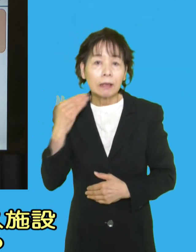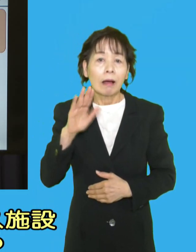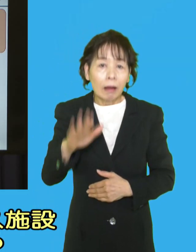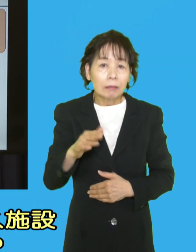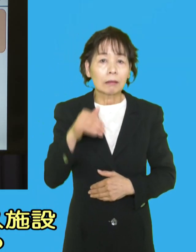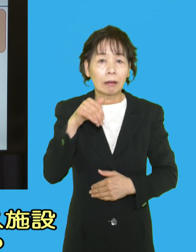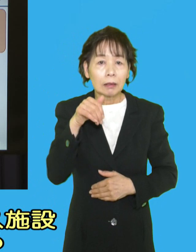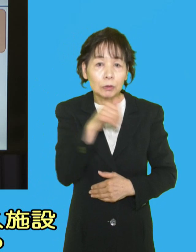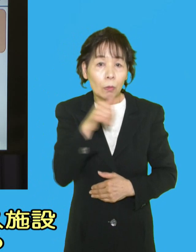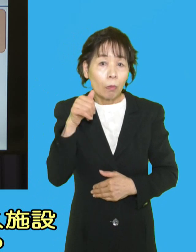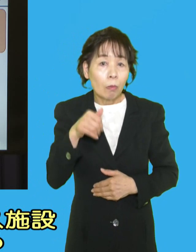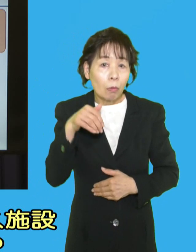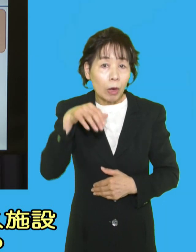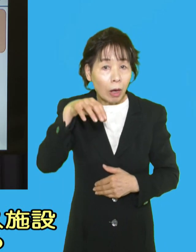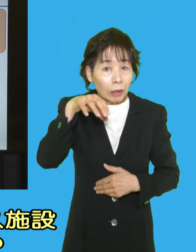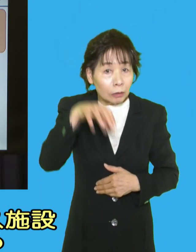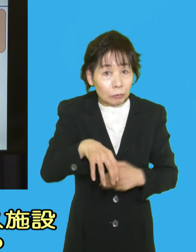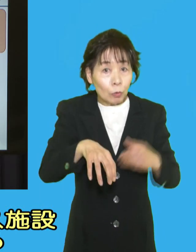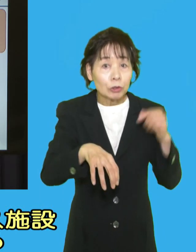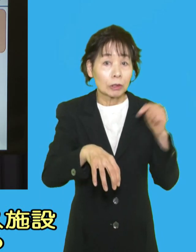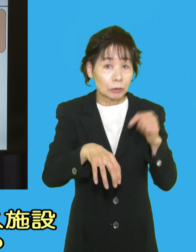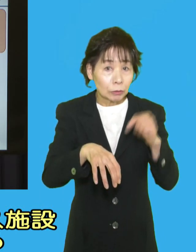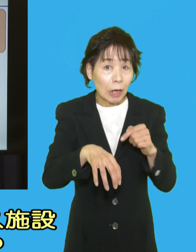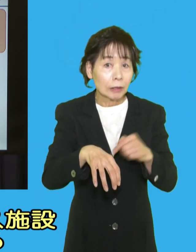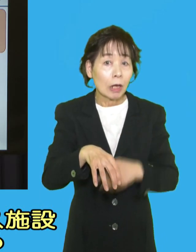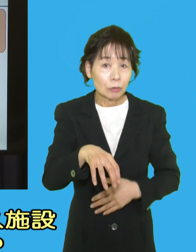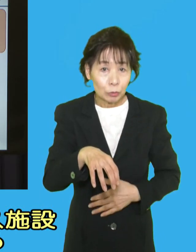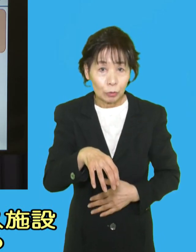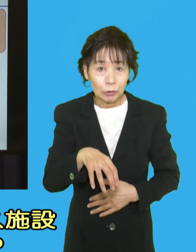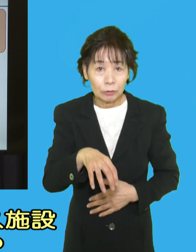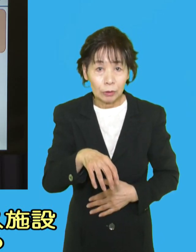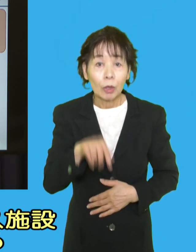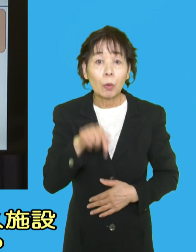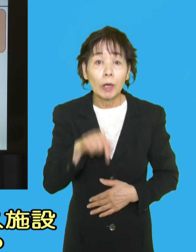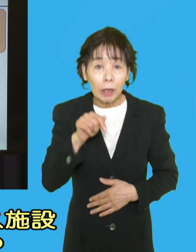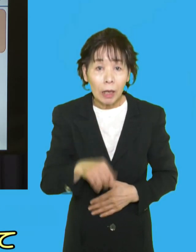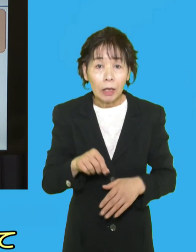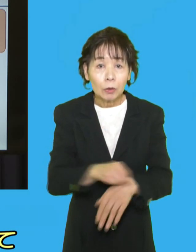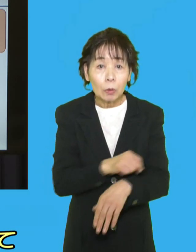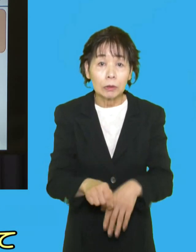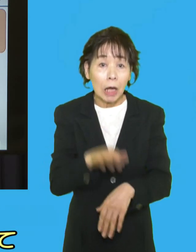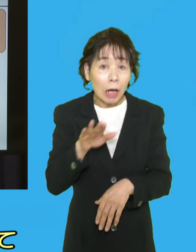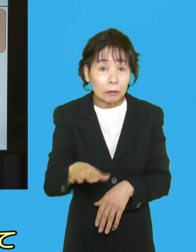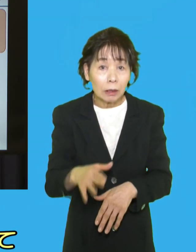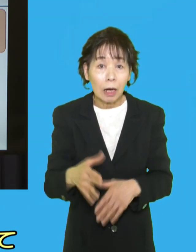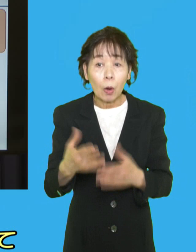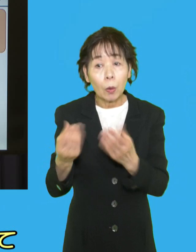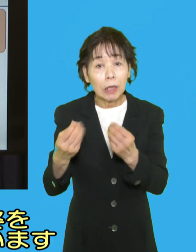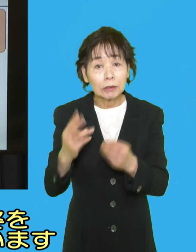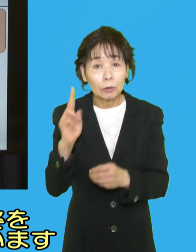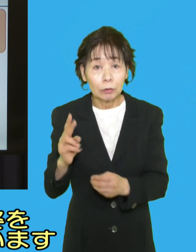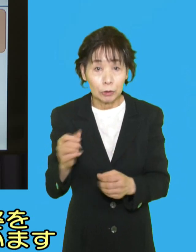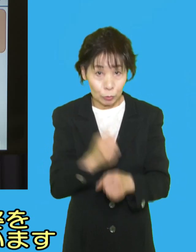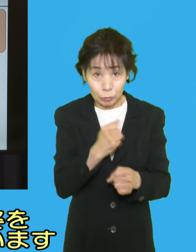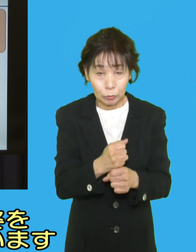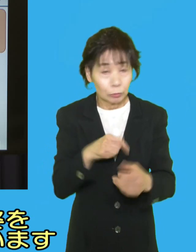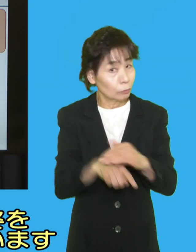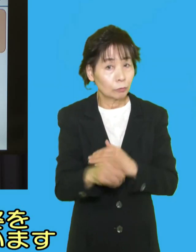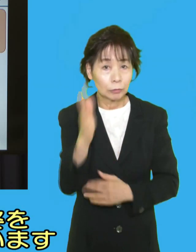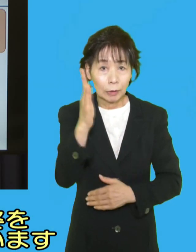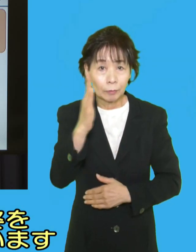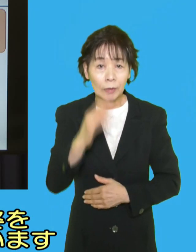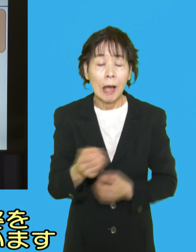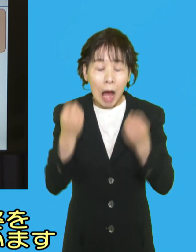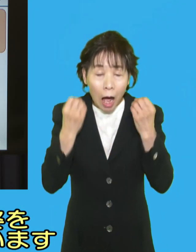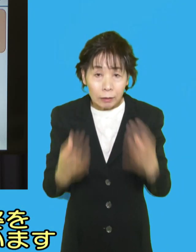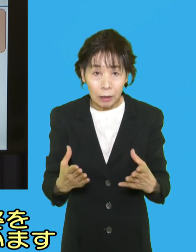ス施設を、特にそれがあったから同じようにするということではなくてですね、また新